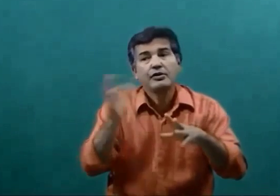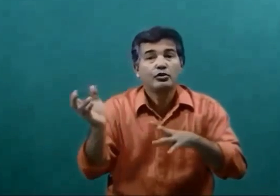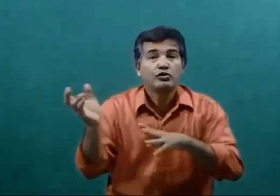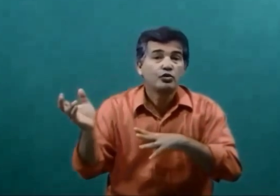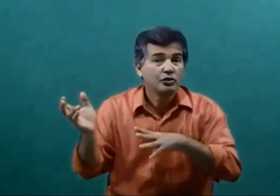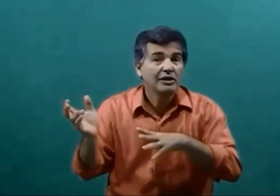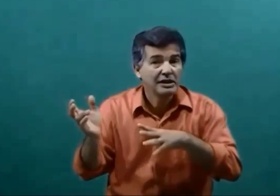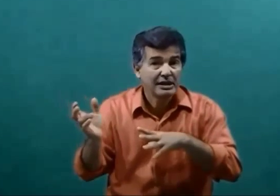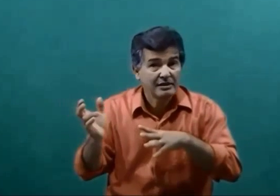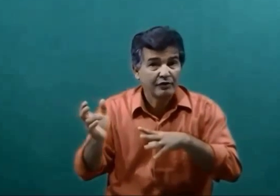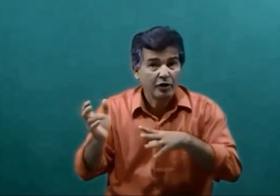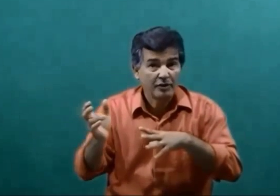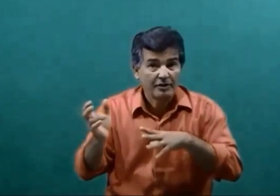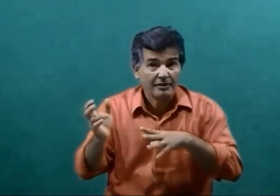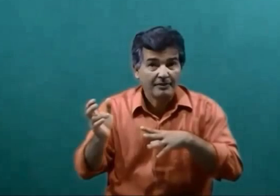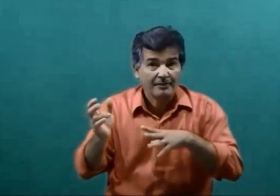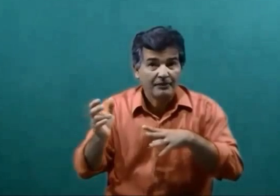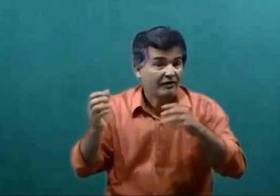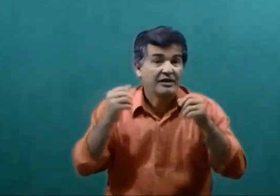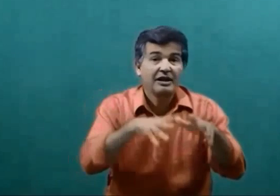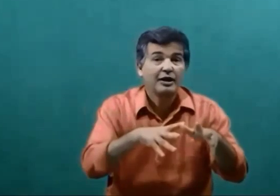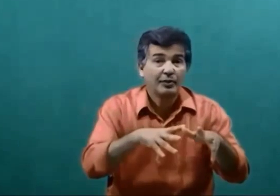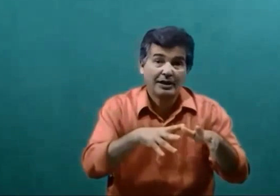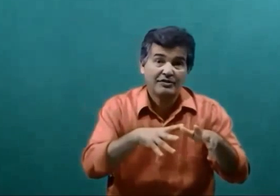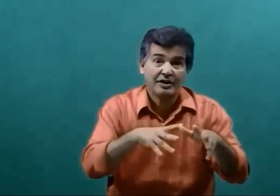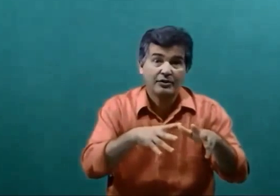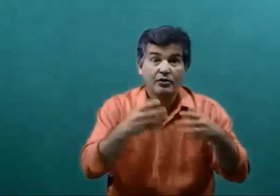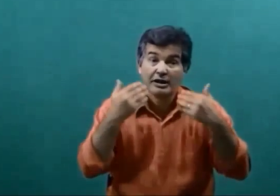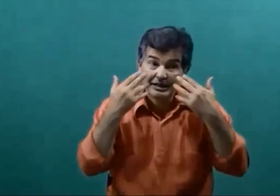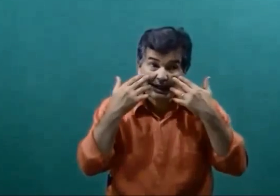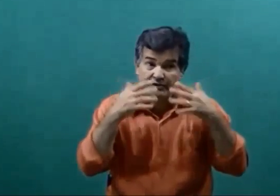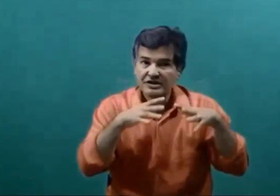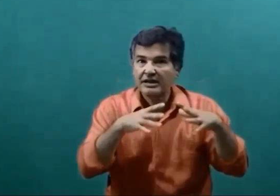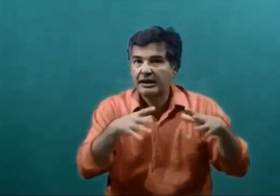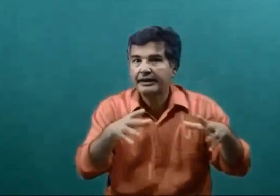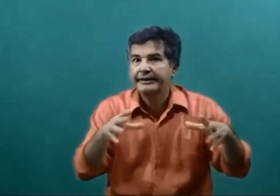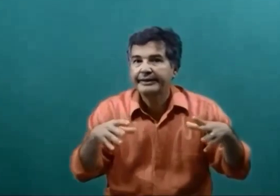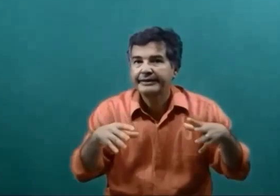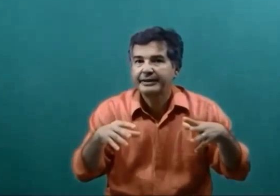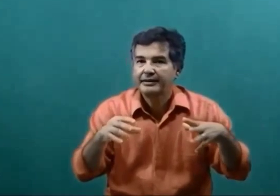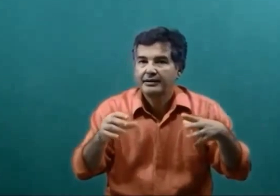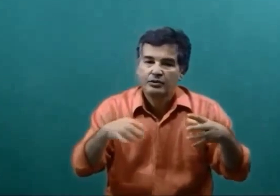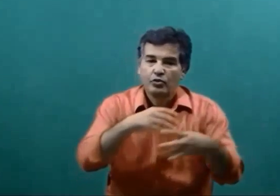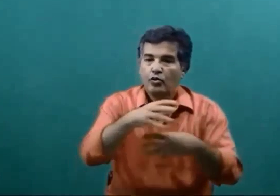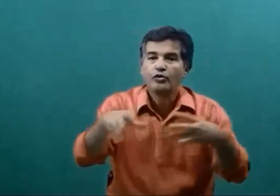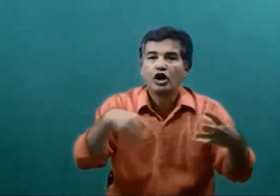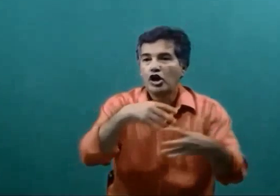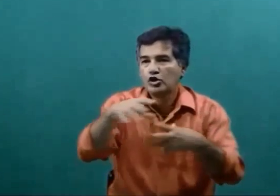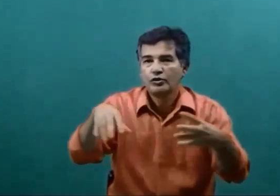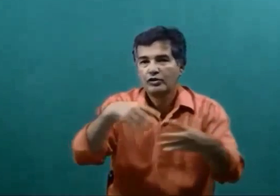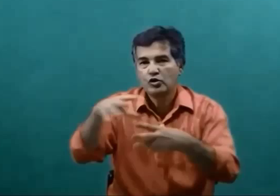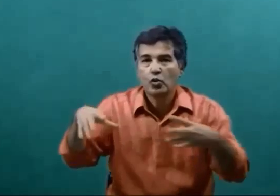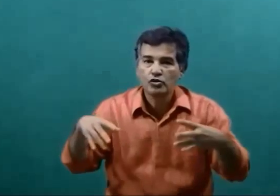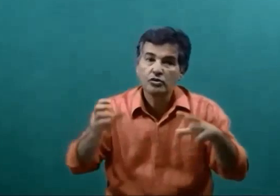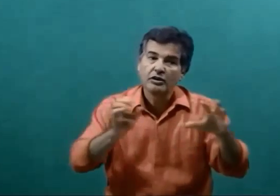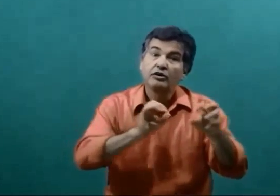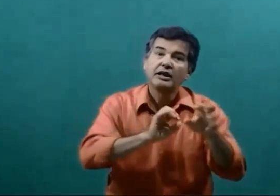todo surdo utiliza dessa forma. Já vai direto para o classificador. E daí você tem que entender, no contexto do discurso, de que